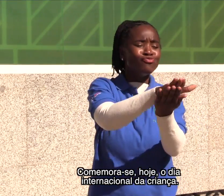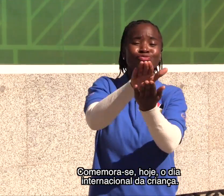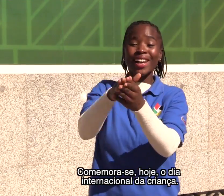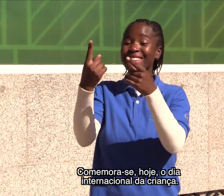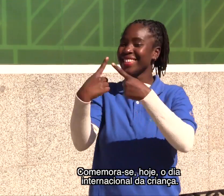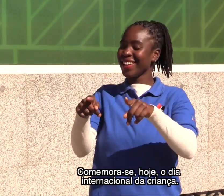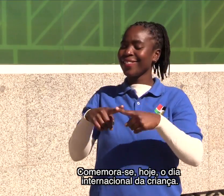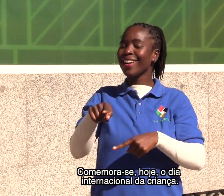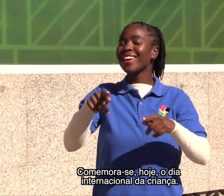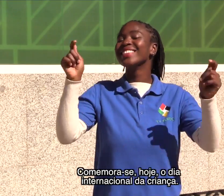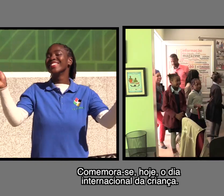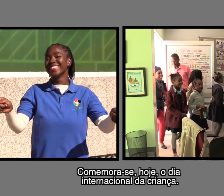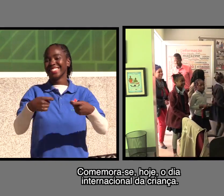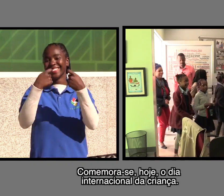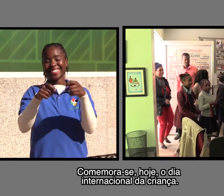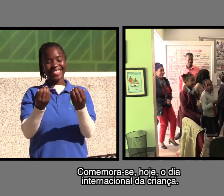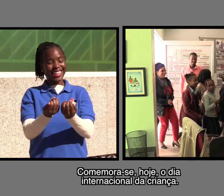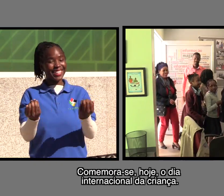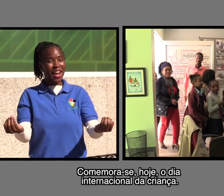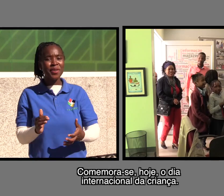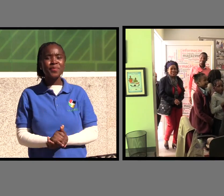Comemora-se hoje o Dia Internacional da Criança.